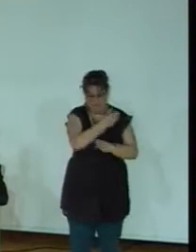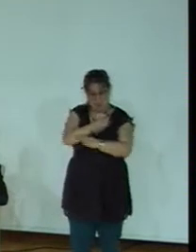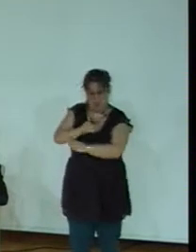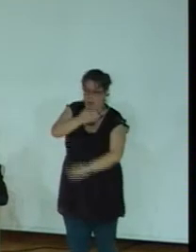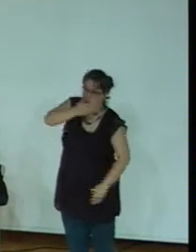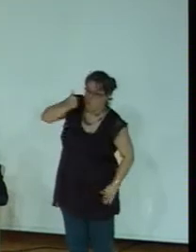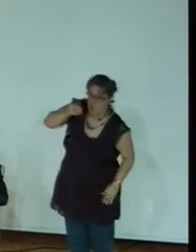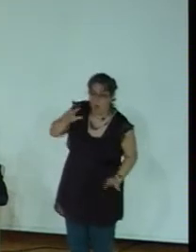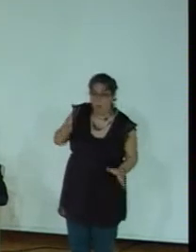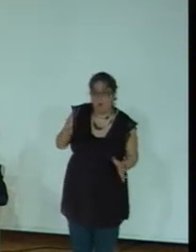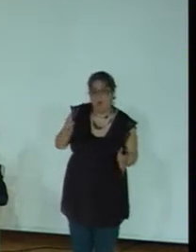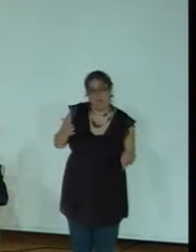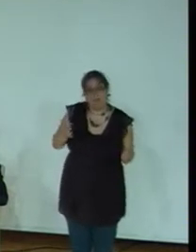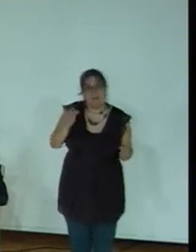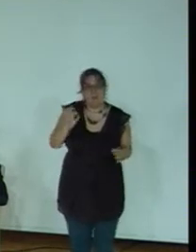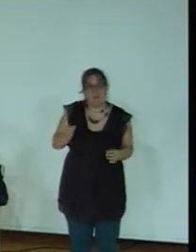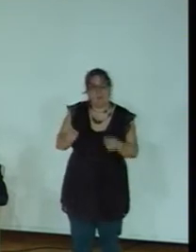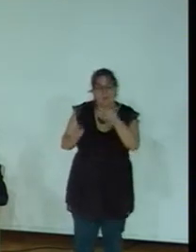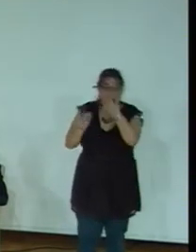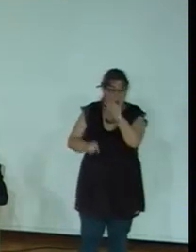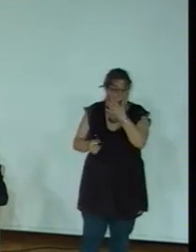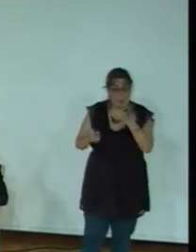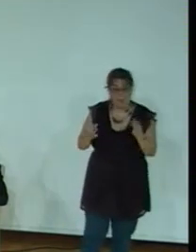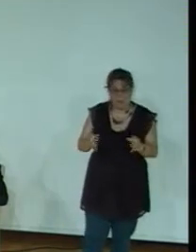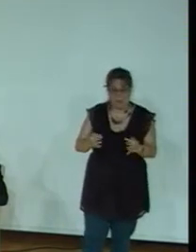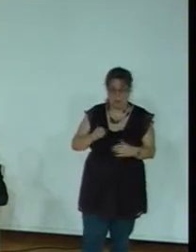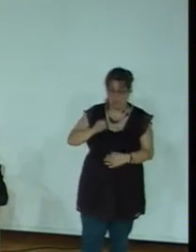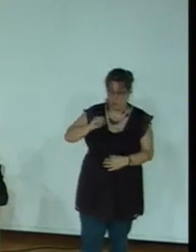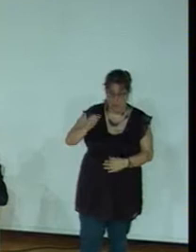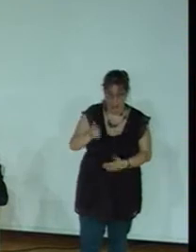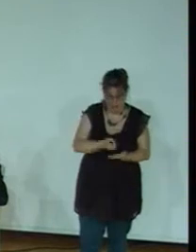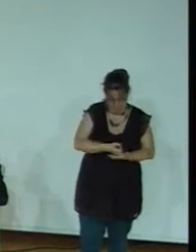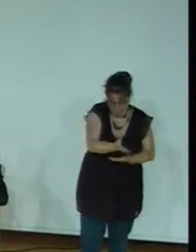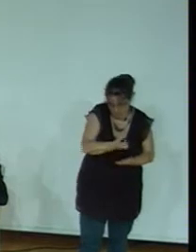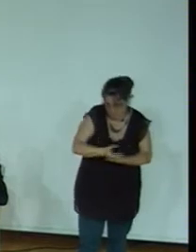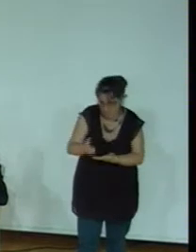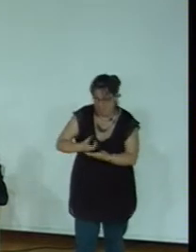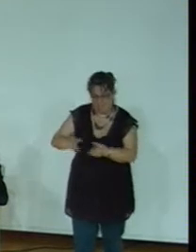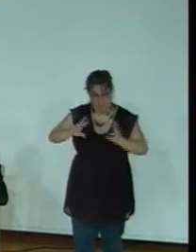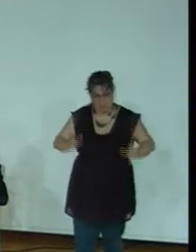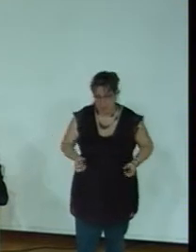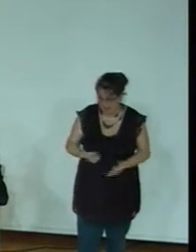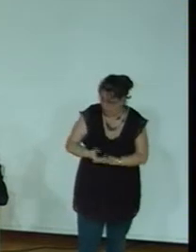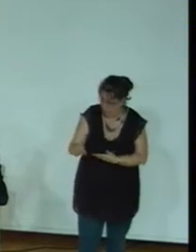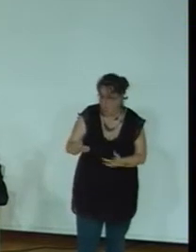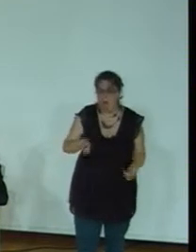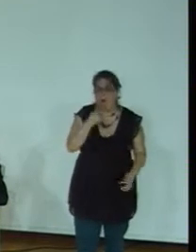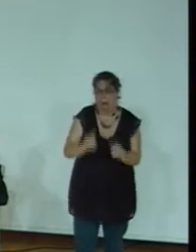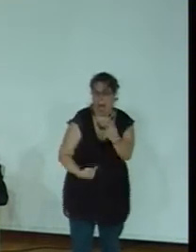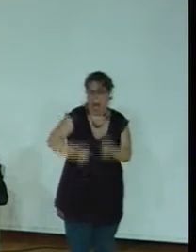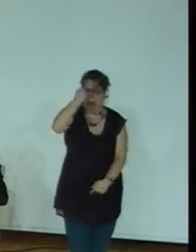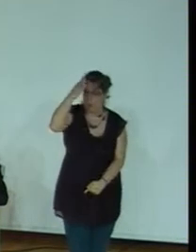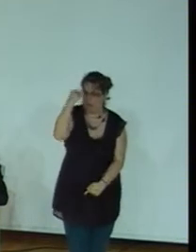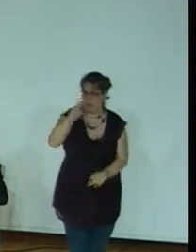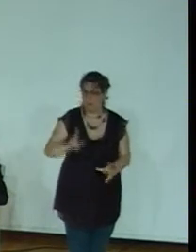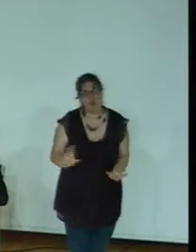premier truc, c'est le progrès de la littératie numérique, c'est-à-dire de la compétence de base en informatique. Pas devenir informaticien, mais